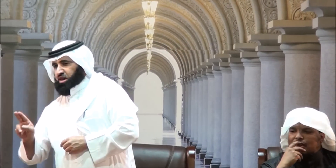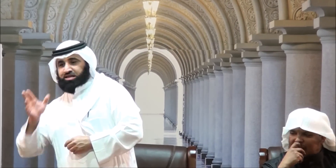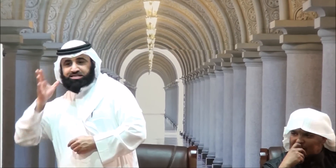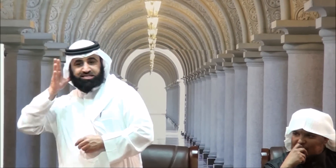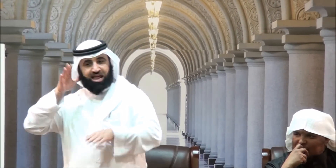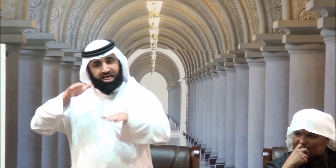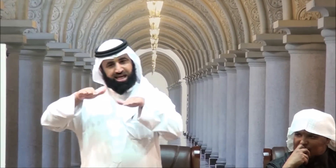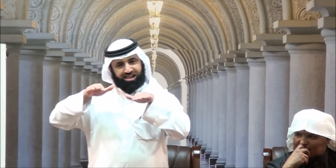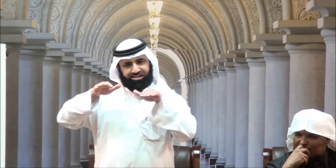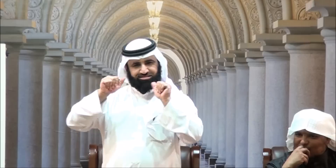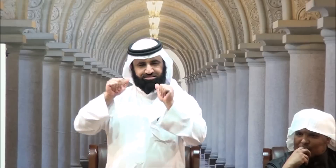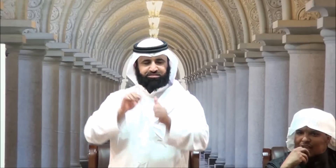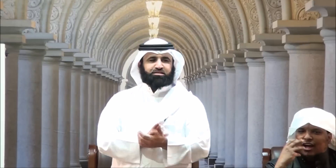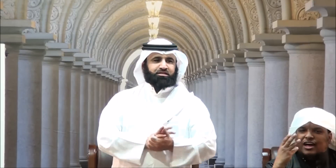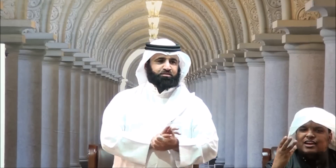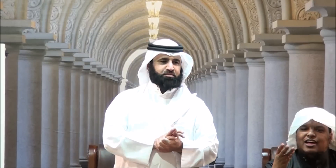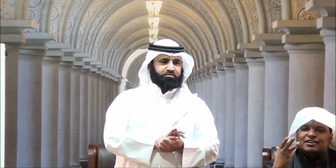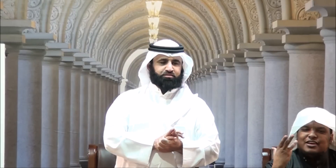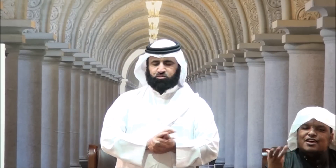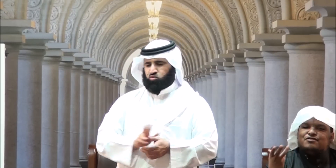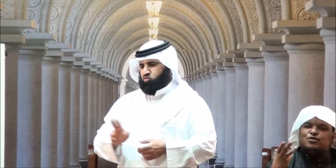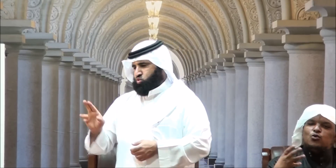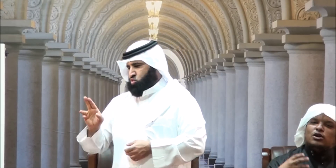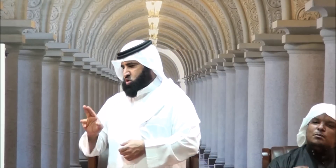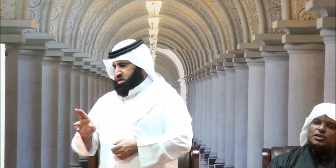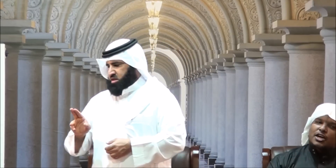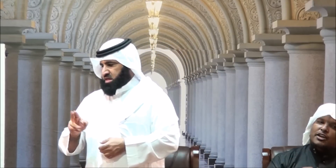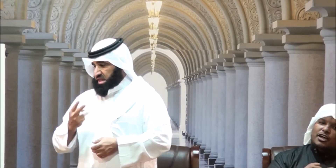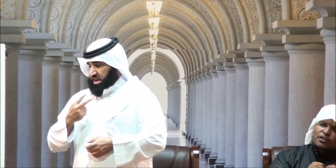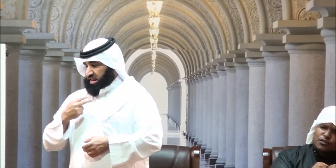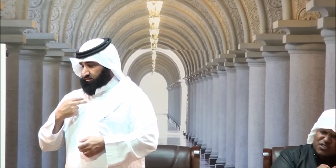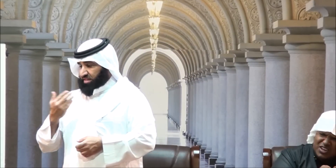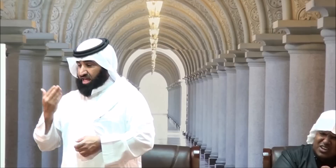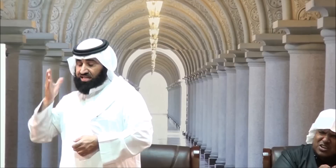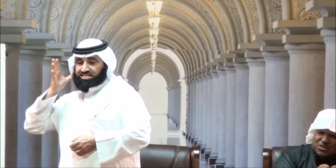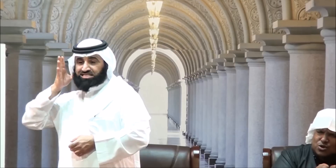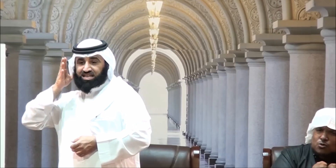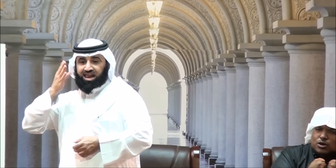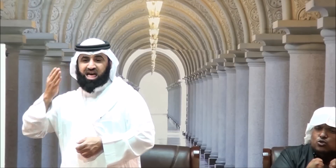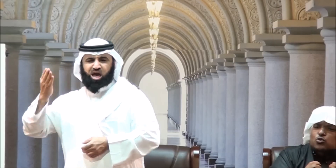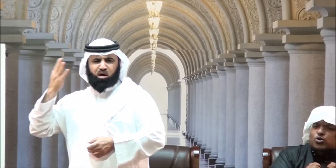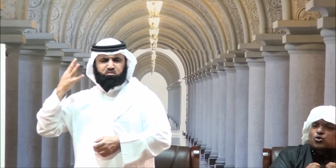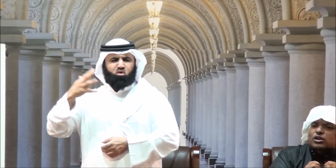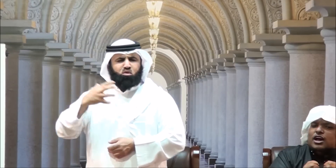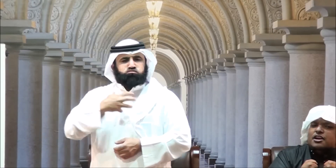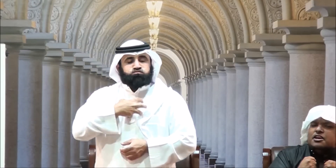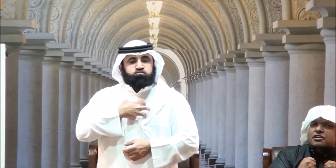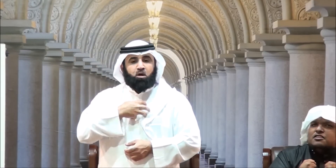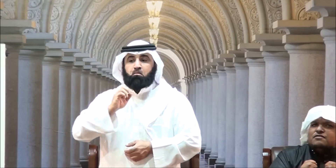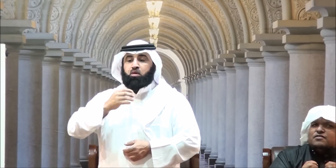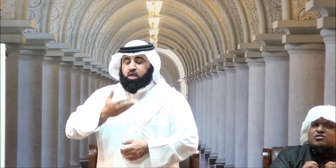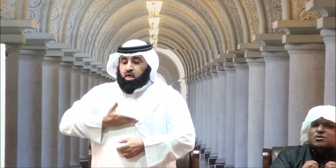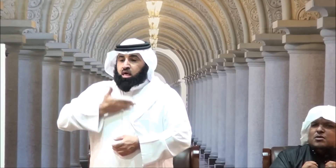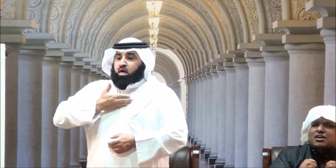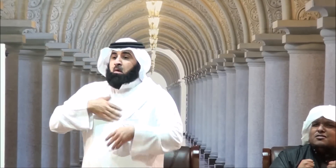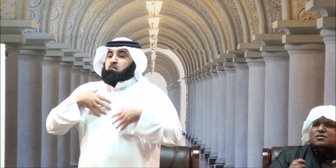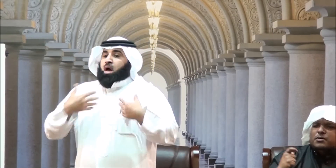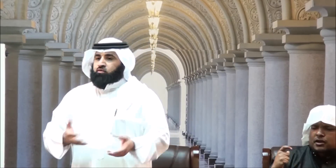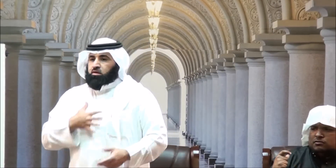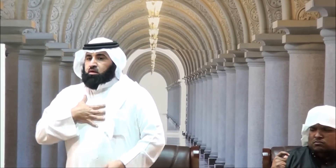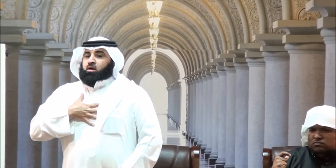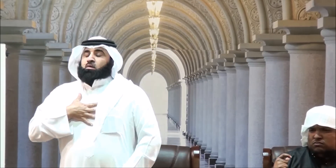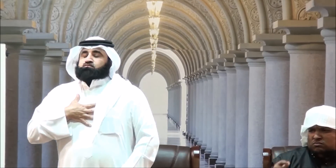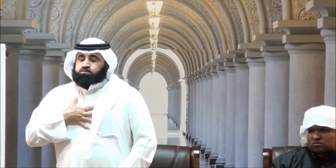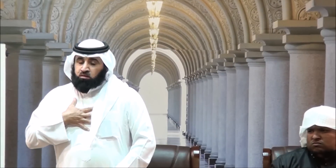بعد ما صلينا الآن كيف هو؟ لما جاني كان في ضكة ومكتوب يقول كأني أتنفس من مغز